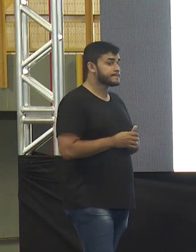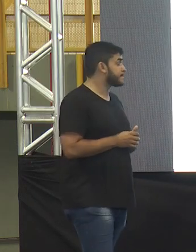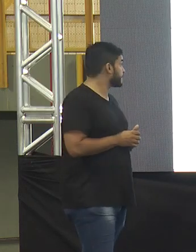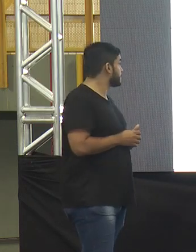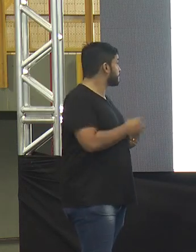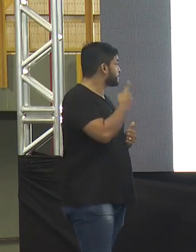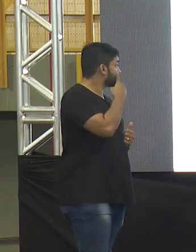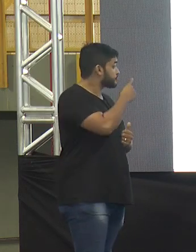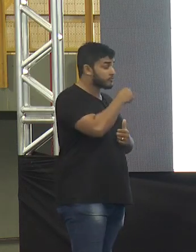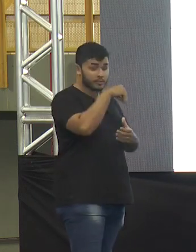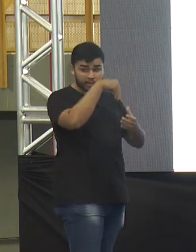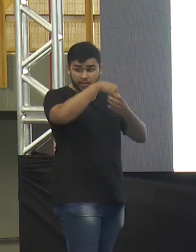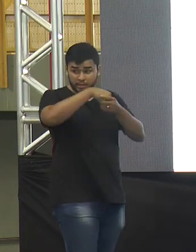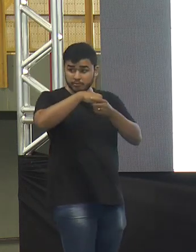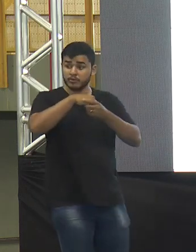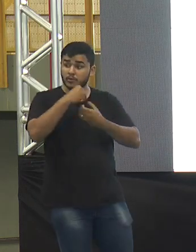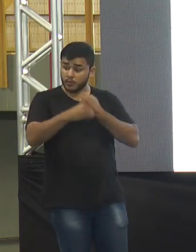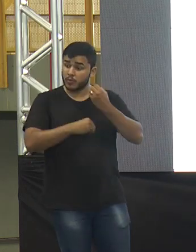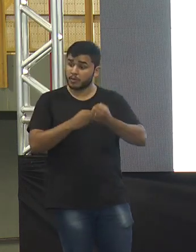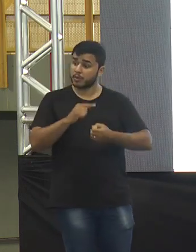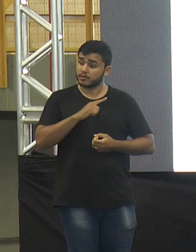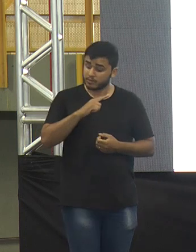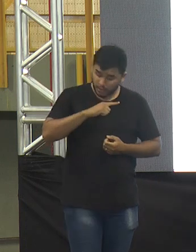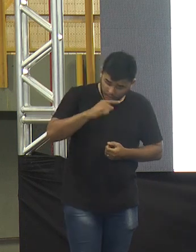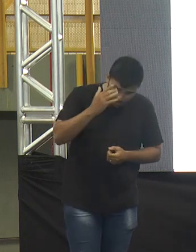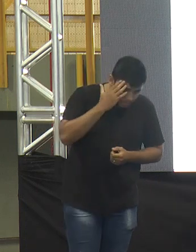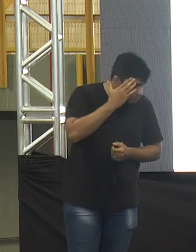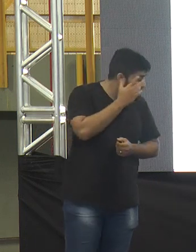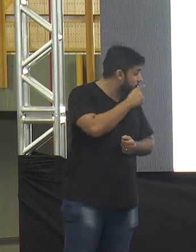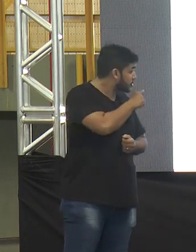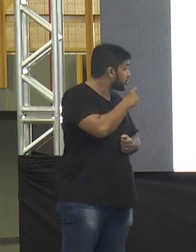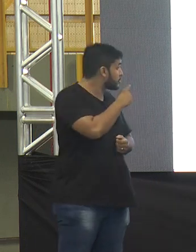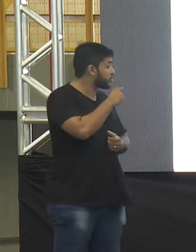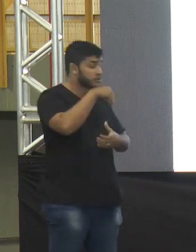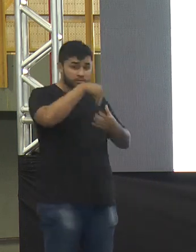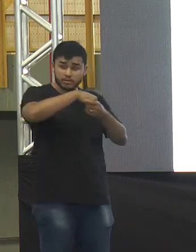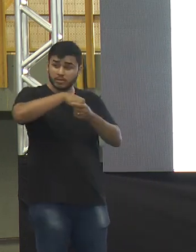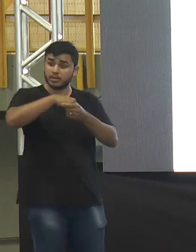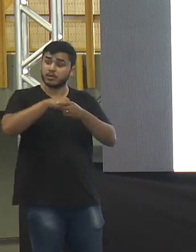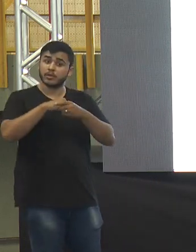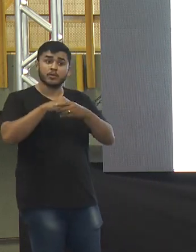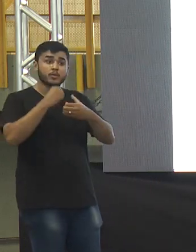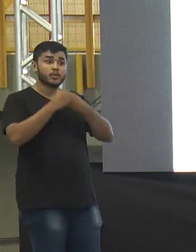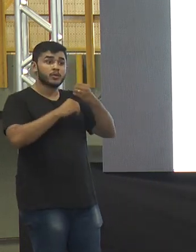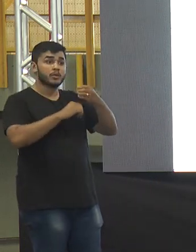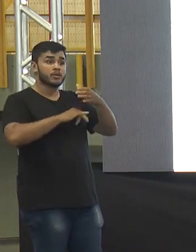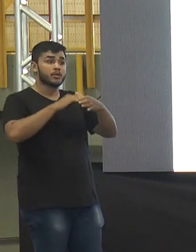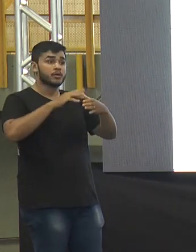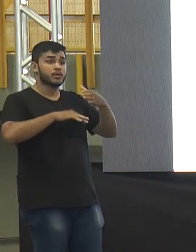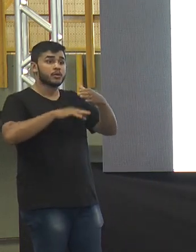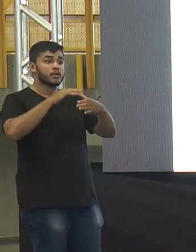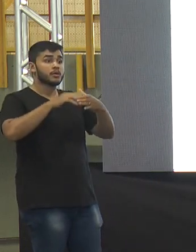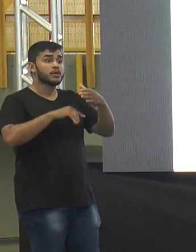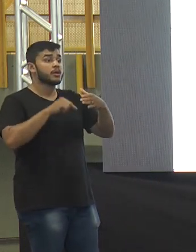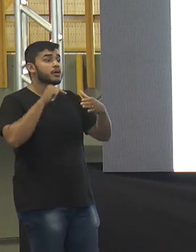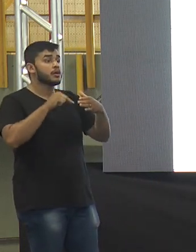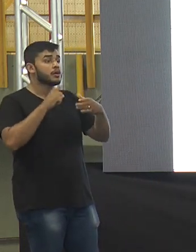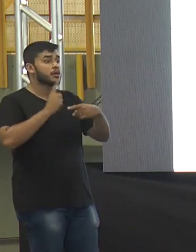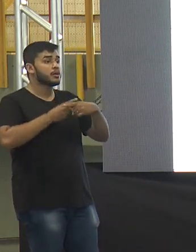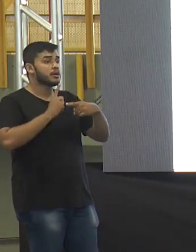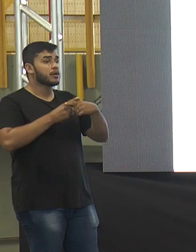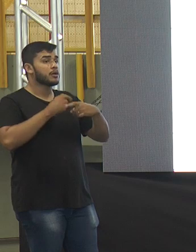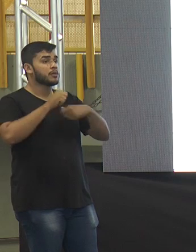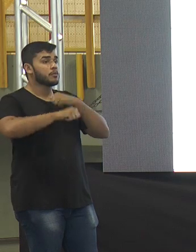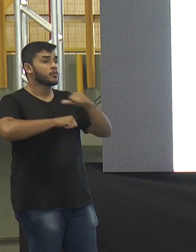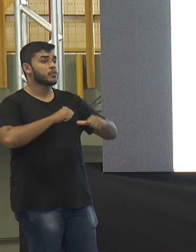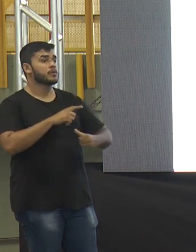reação. Aqui dentro, você tem um sistema onde as moléculas estão entrando em contato, e quando elas entram em contato, uma